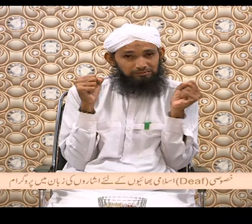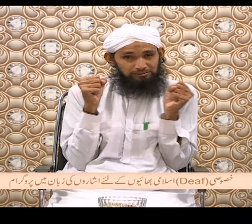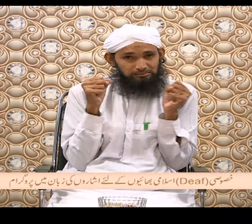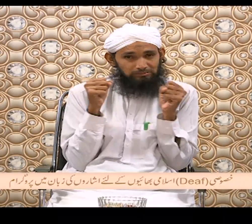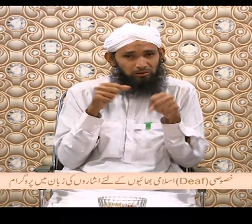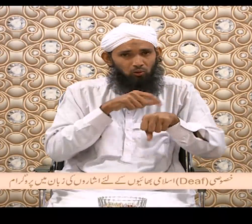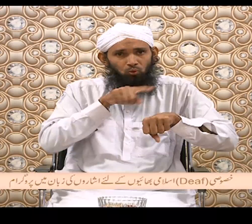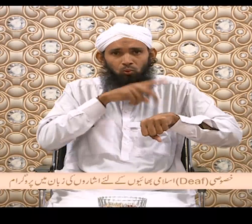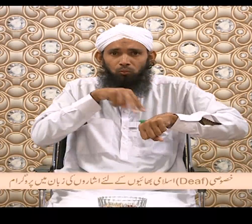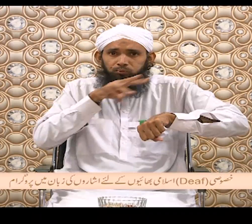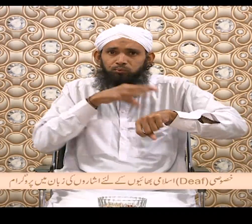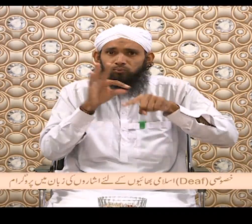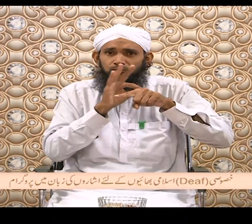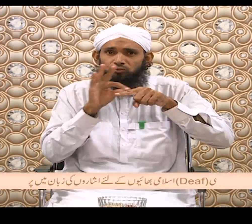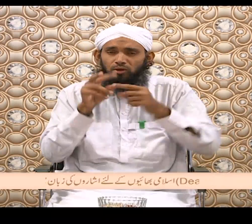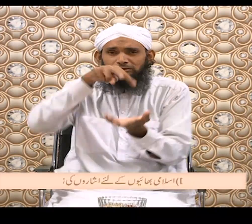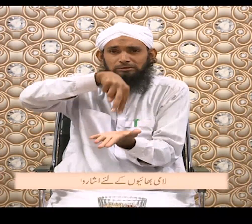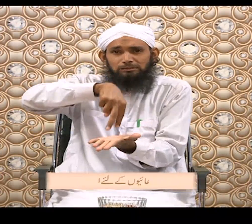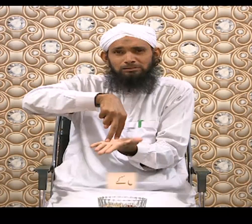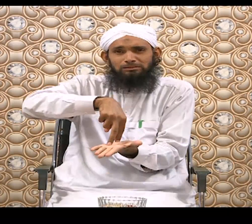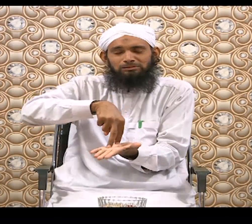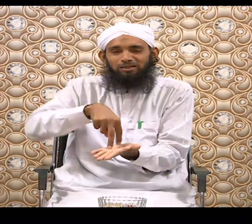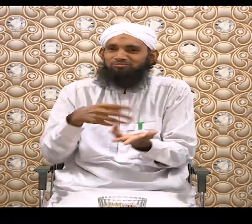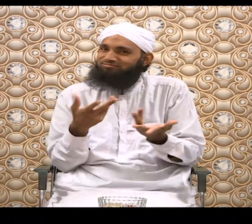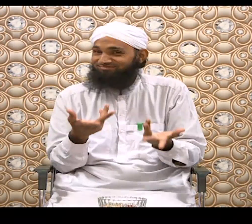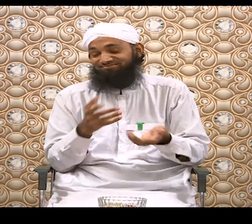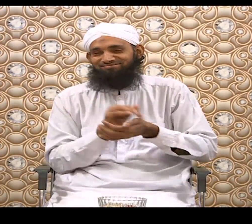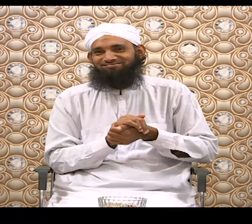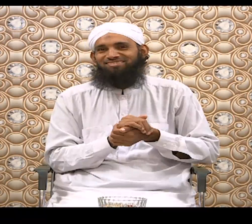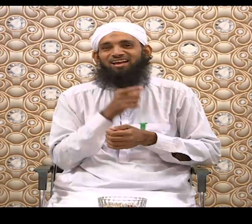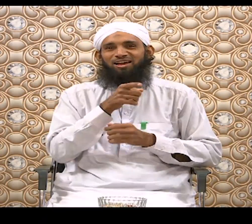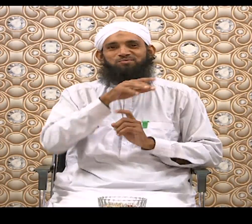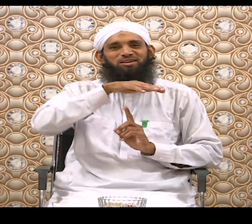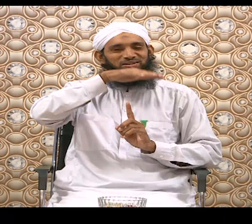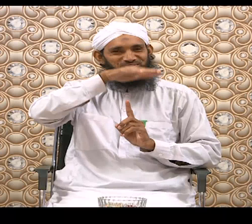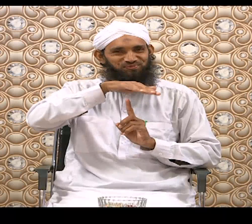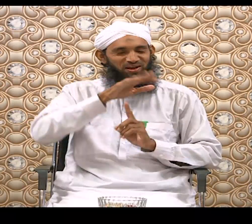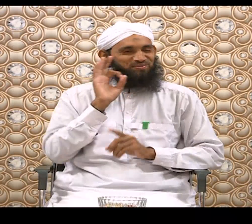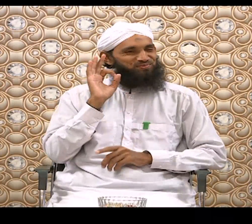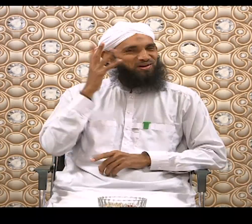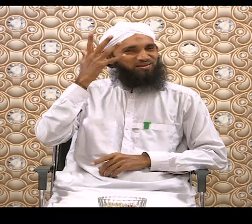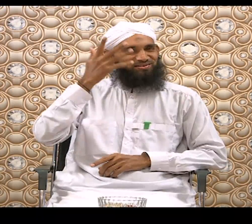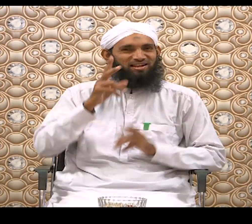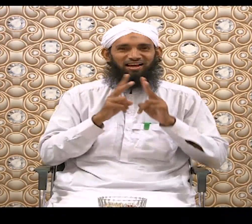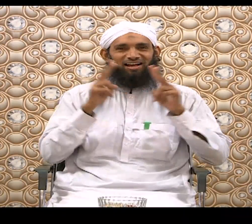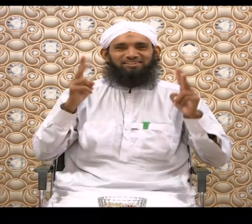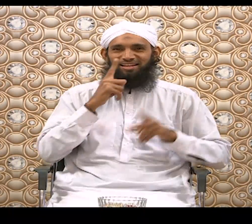ساری رات کھڑے کھڑے گزار دی آپ رحمت اللہ علیہ کی اس عدا سے خوش ہو کر آپ کی والدہ